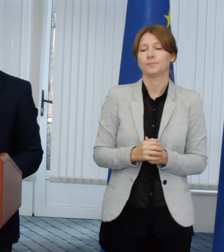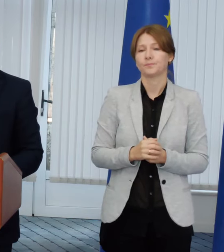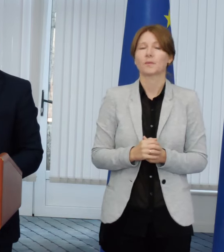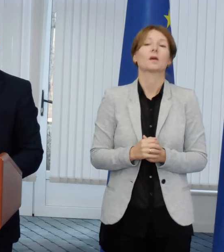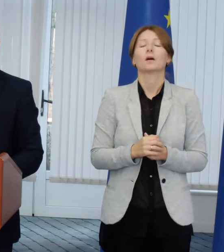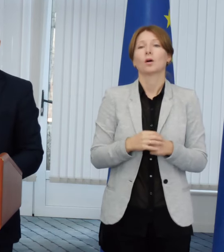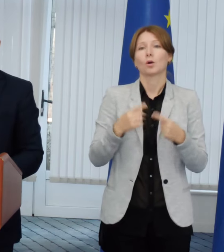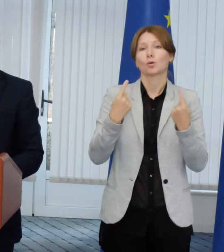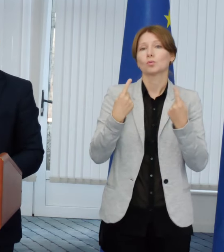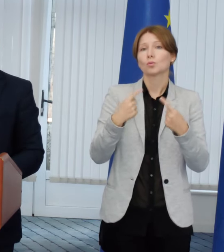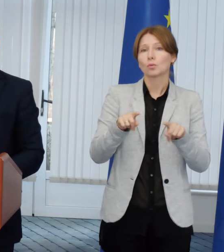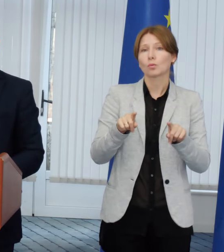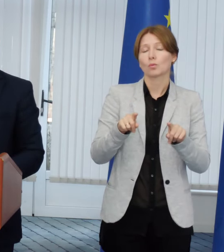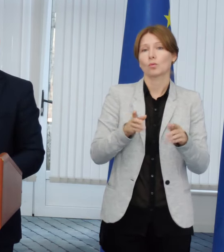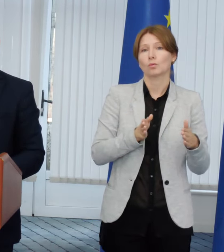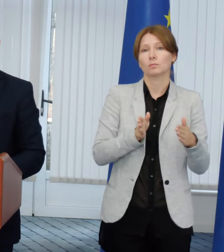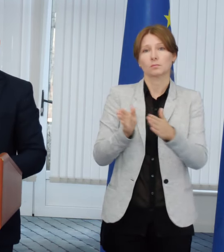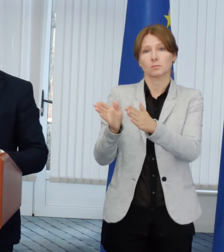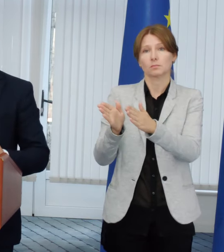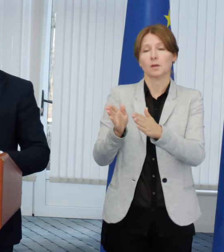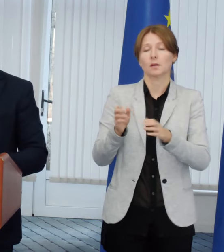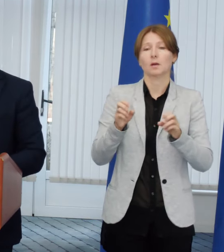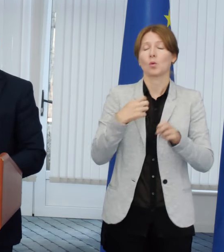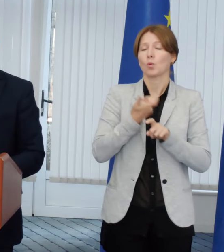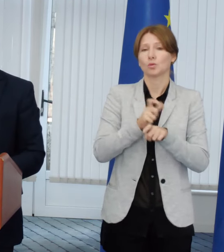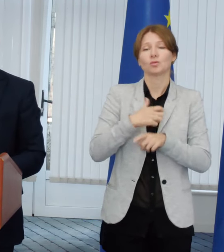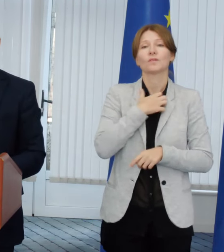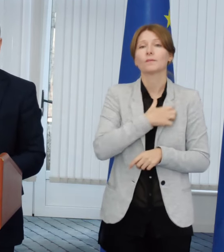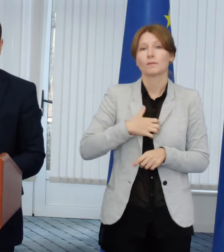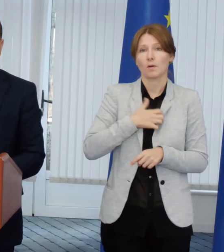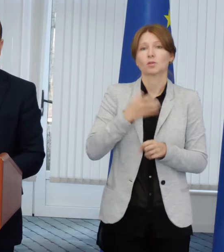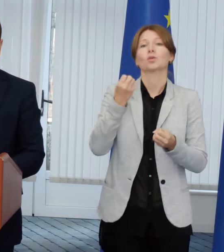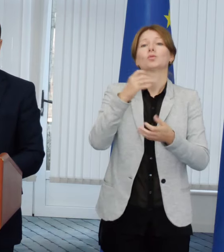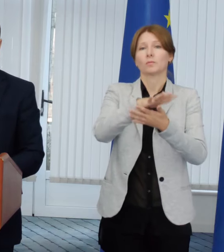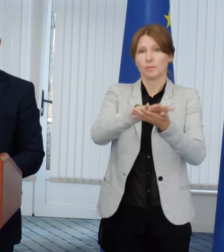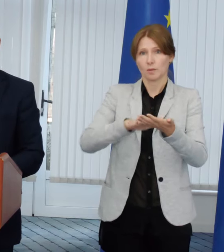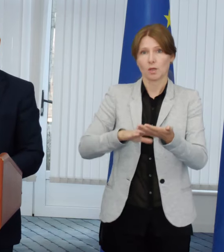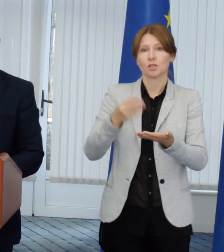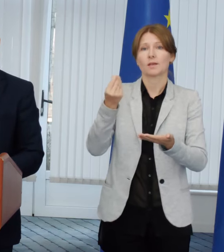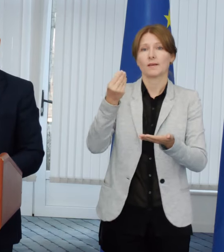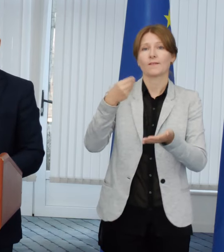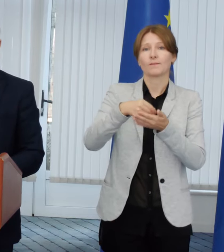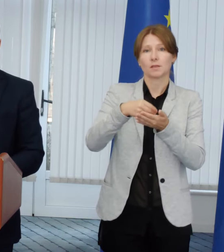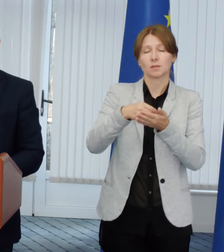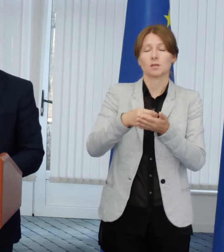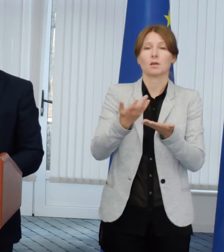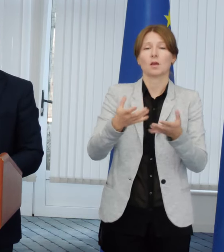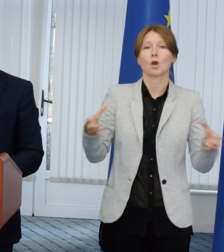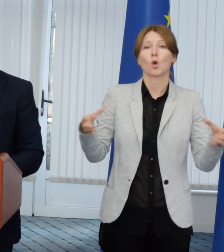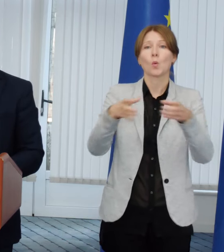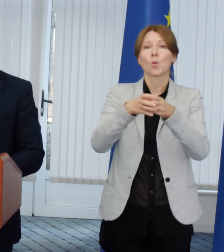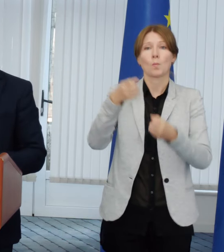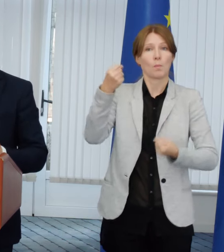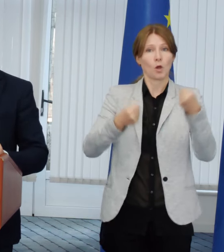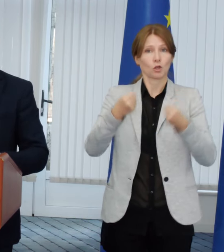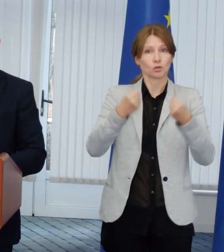Un alt element foarte important este că noi vom investi în continuare în serviciul de echipă mobilă. Vreau să